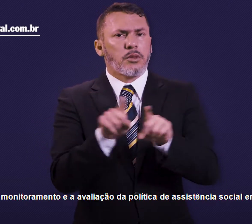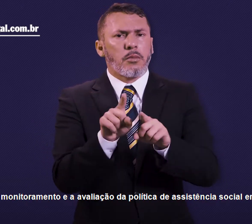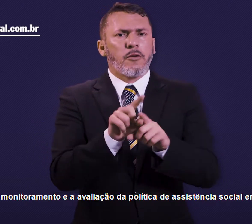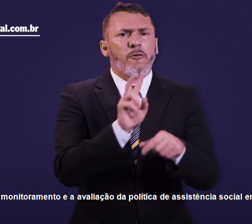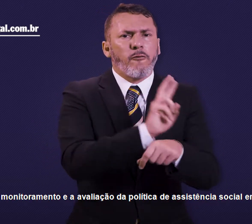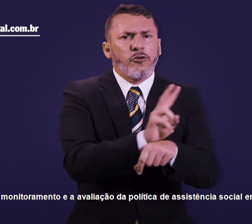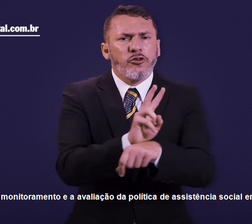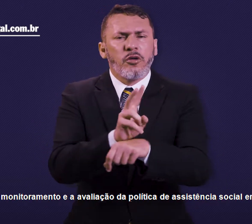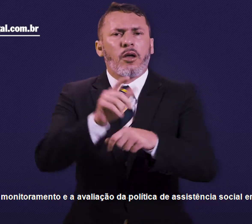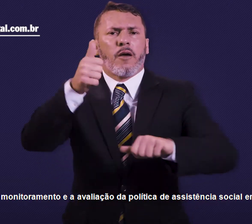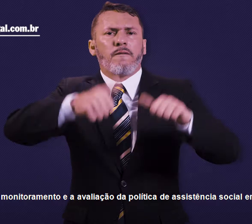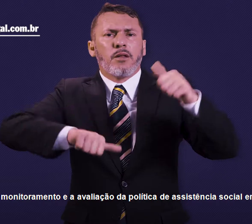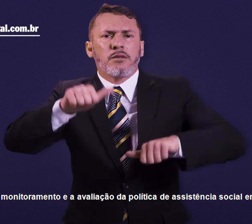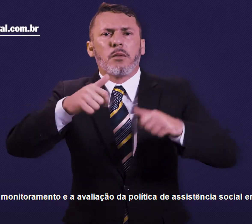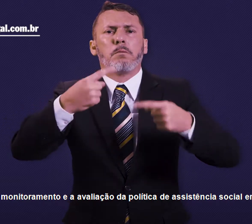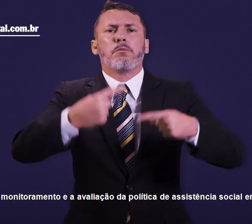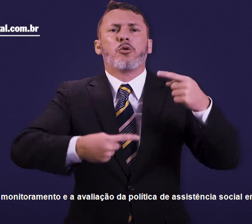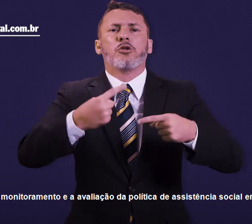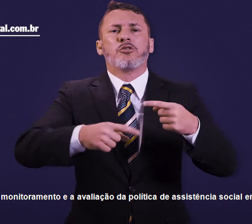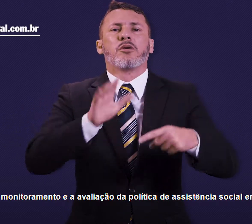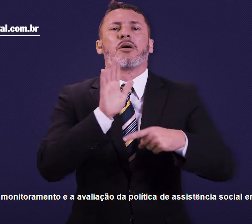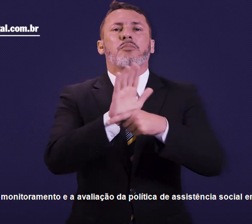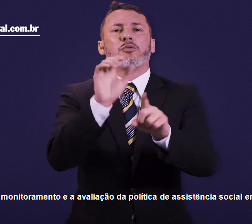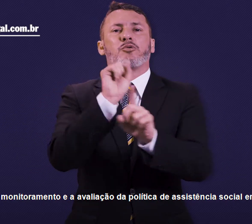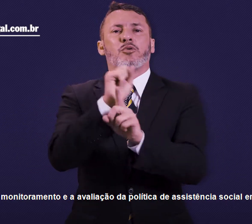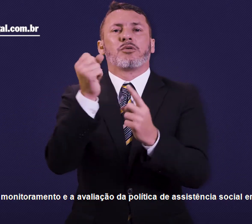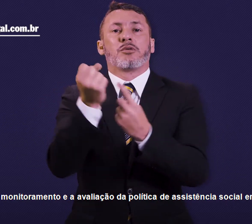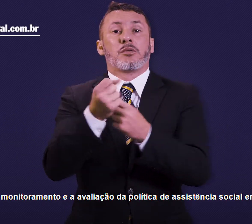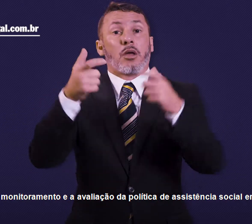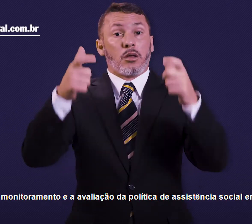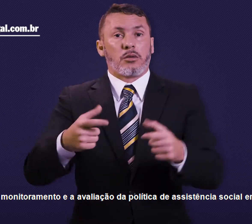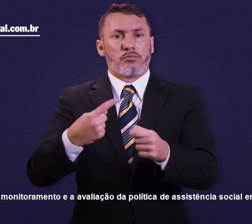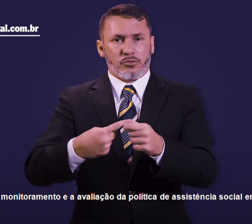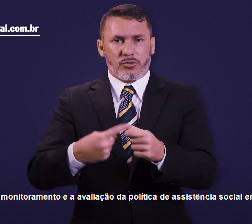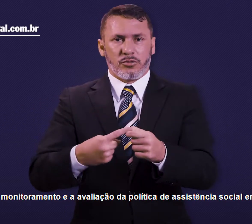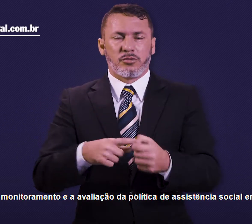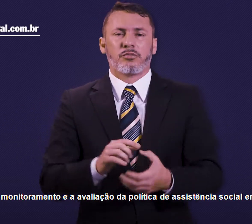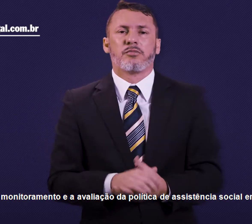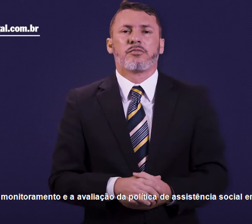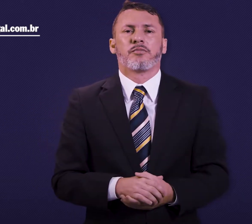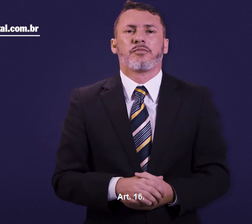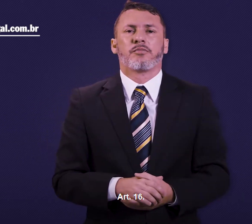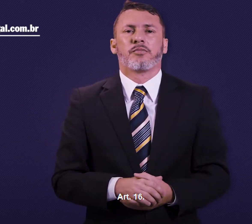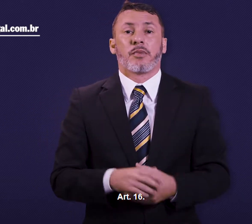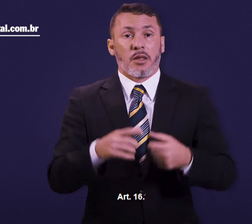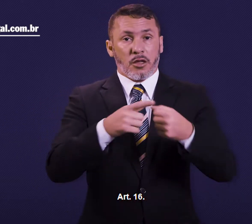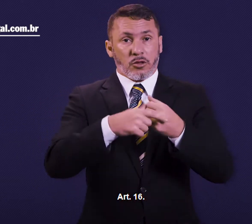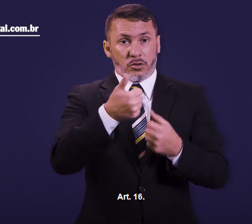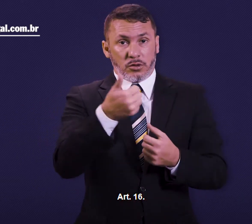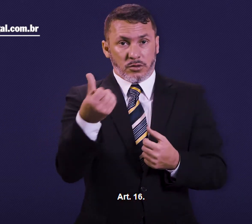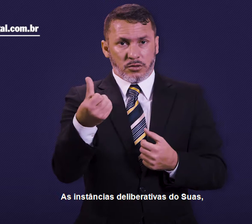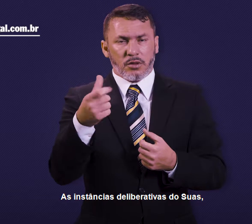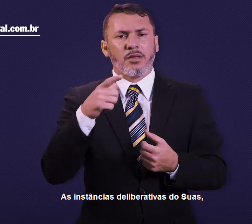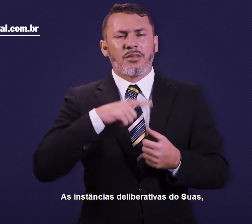Realizar o monitoramento e a avaliação da política de assistência social em seu âmbito. Artigo 16. As